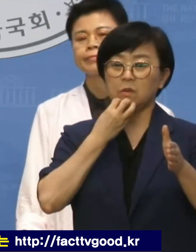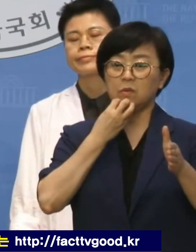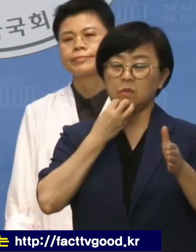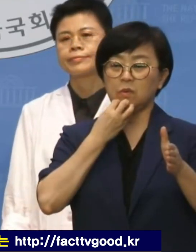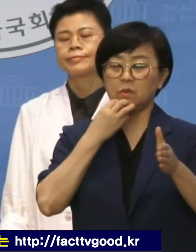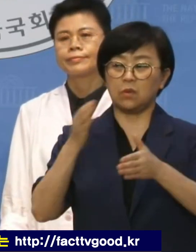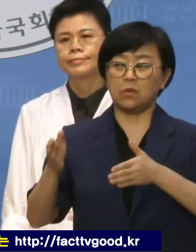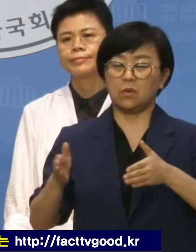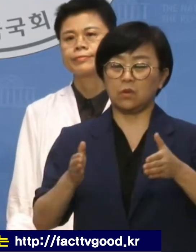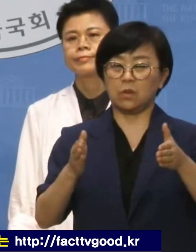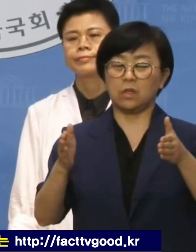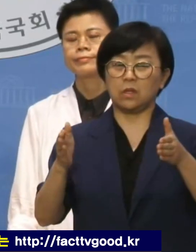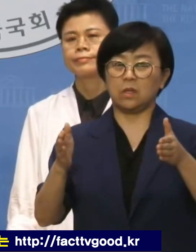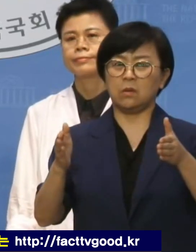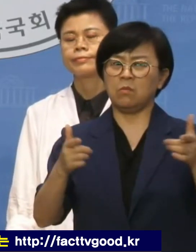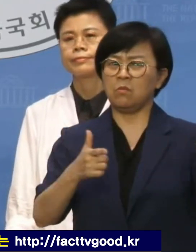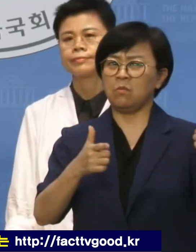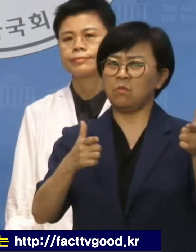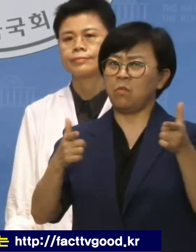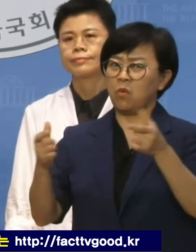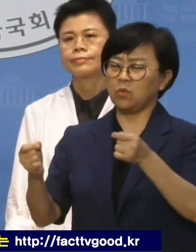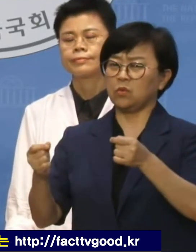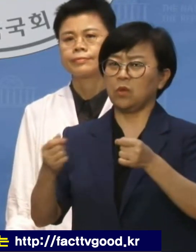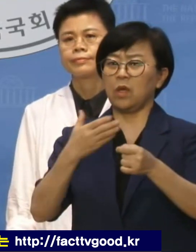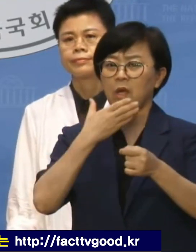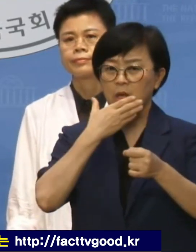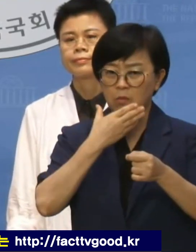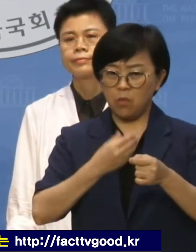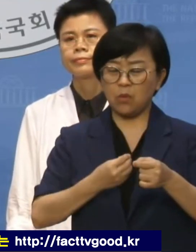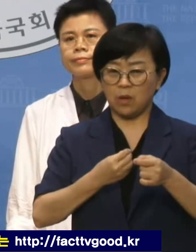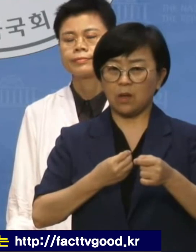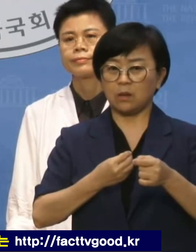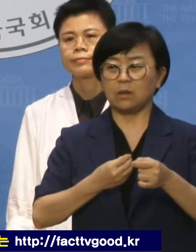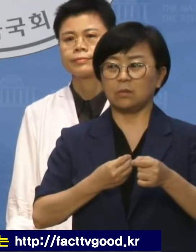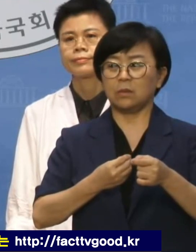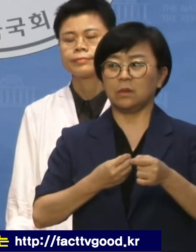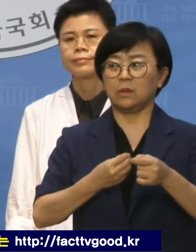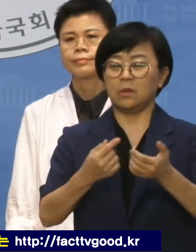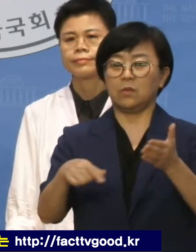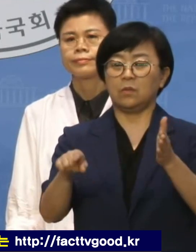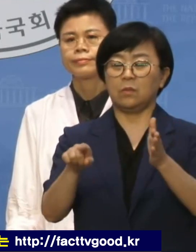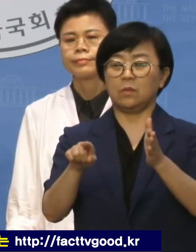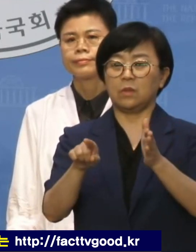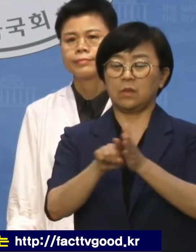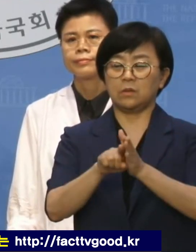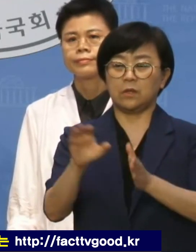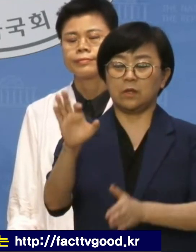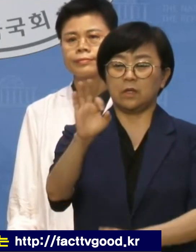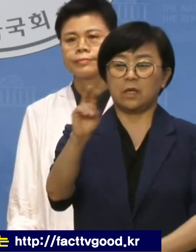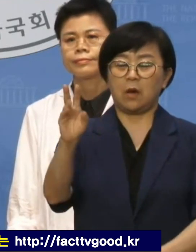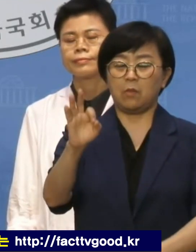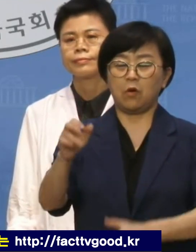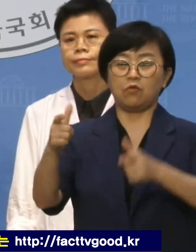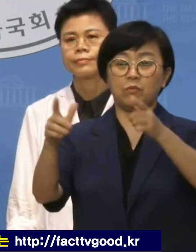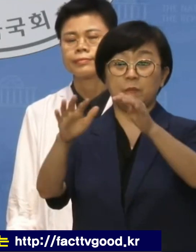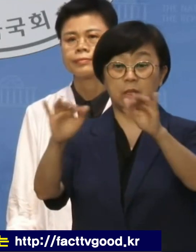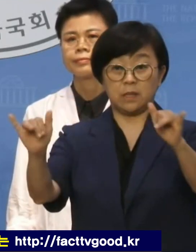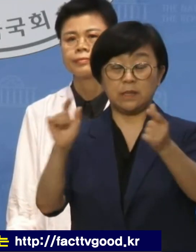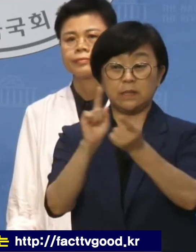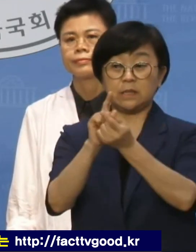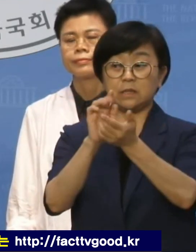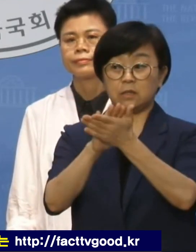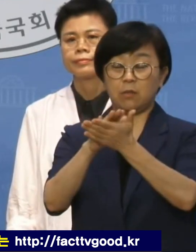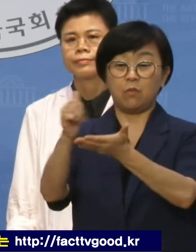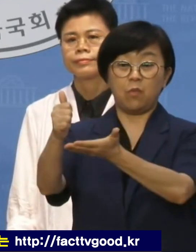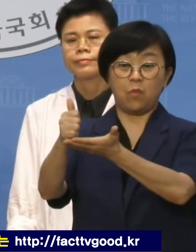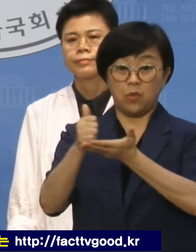경기, 강원도민 또 양평구민 모두가 행복한 안이라는 점을 강조하기 위해서 지난주에는 제가 양평군민들을 직접 모시고